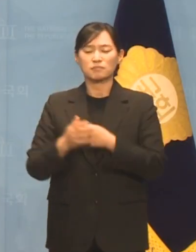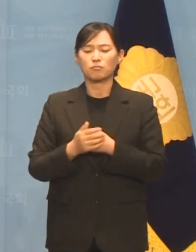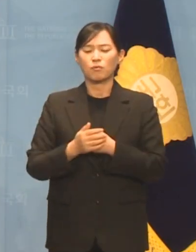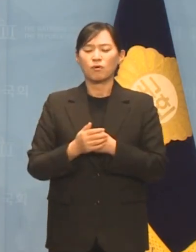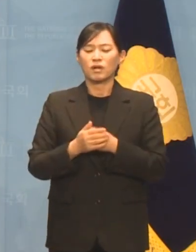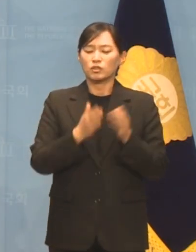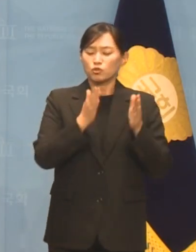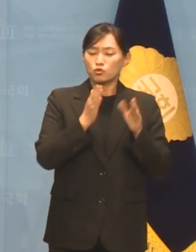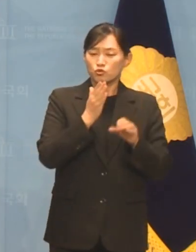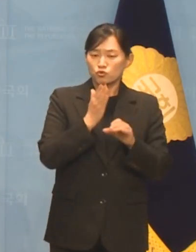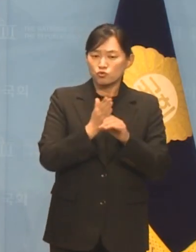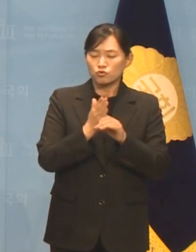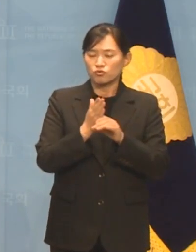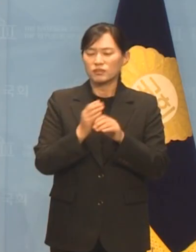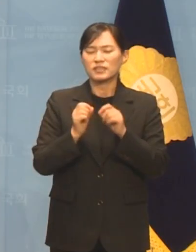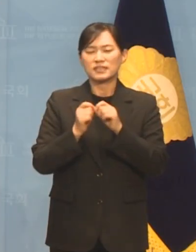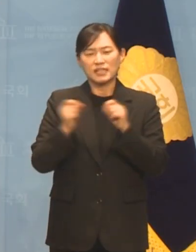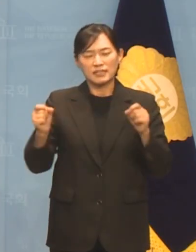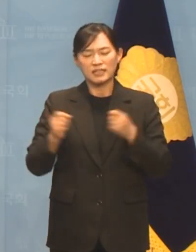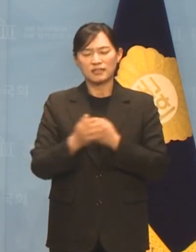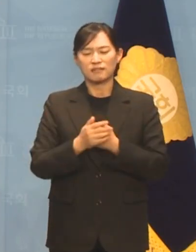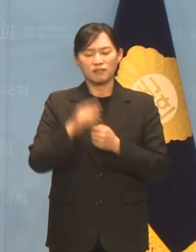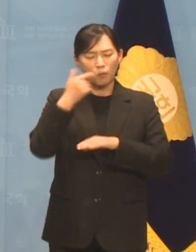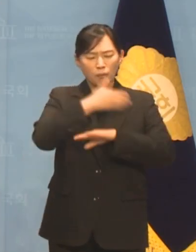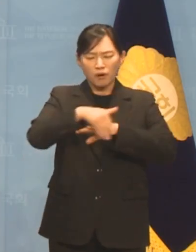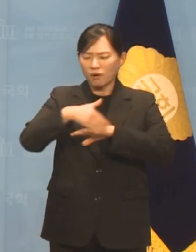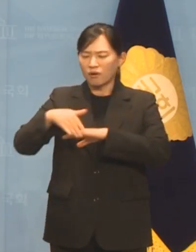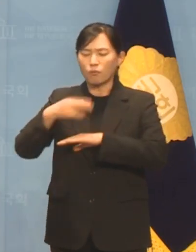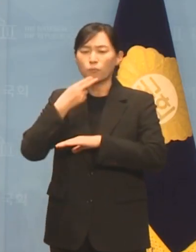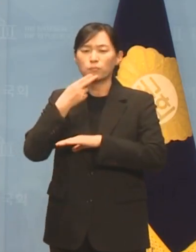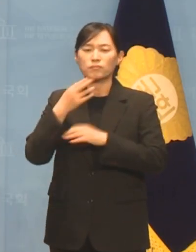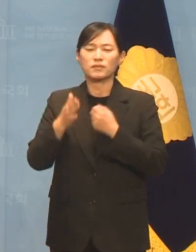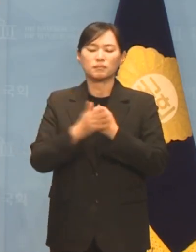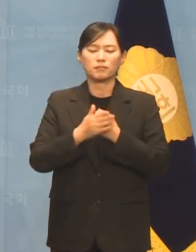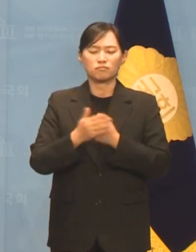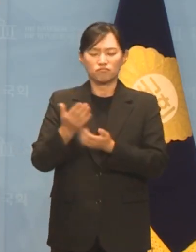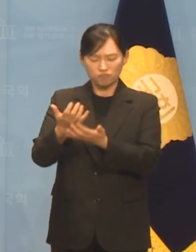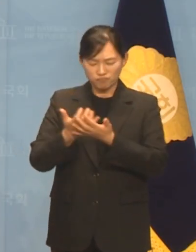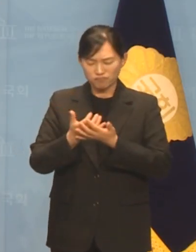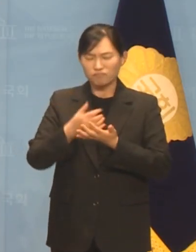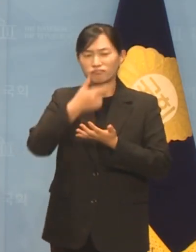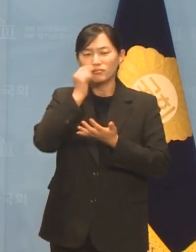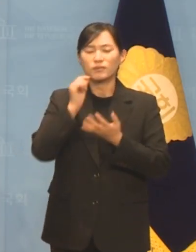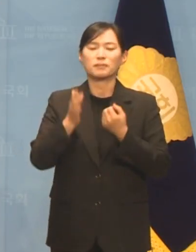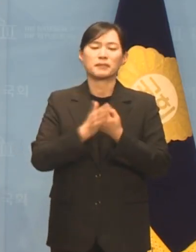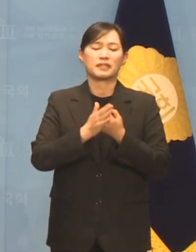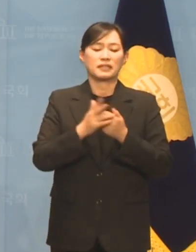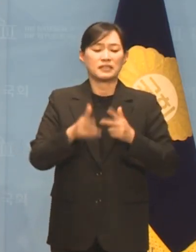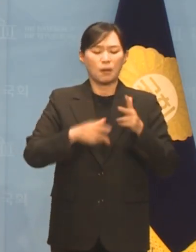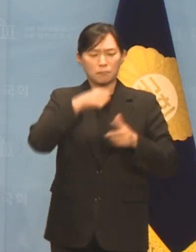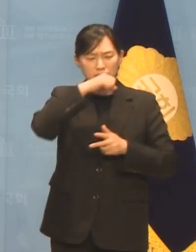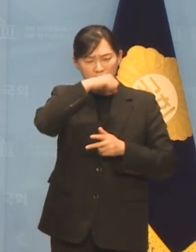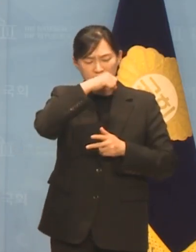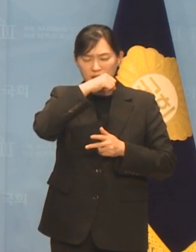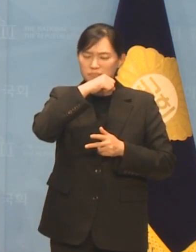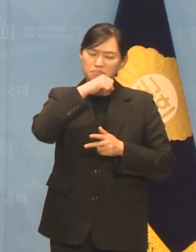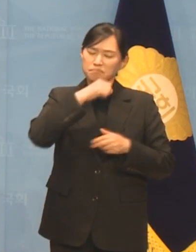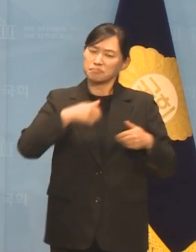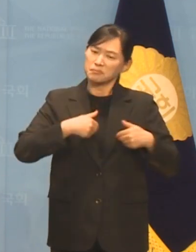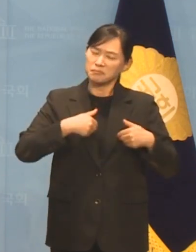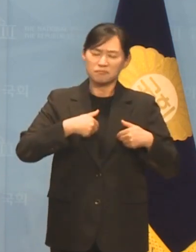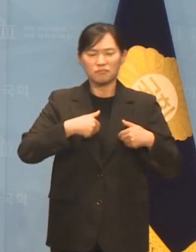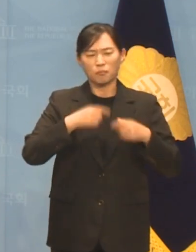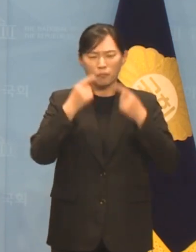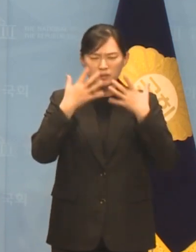계획 및 타당성 평가가 부재하고 구체적인 자료 제출이 미흡했으며 사업 예산 필요성이 충분히 소명되지 않았기